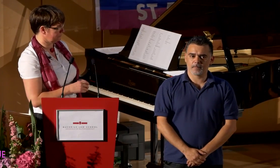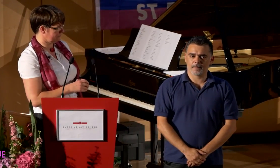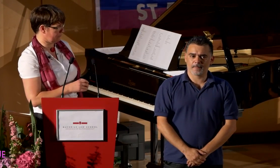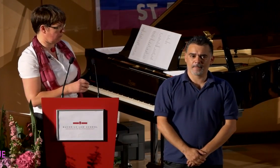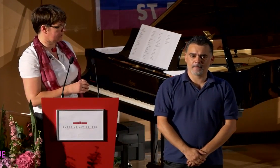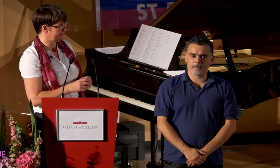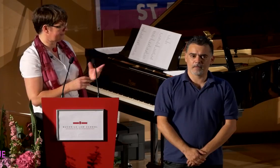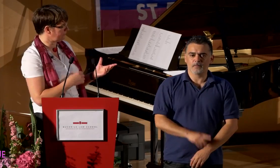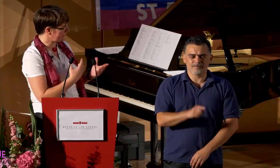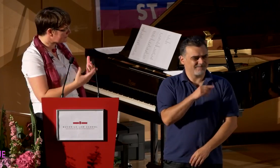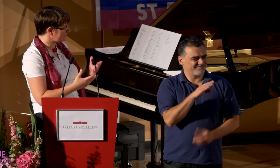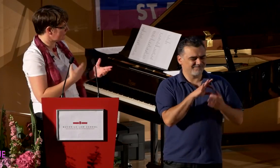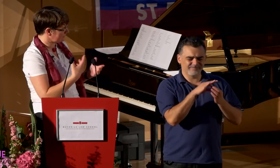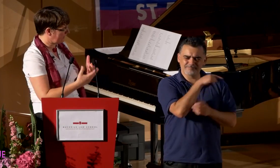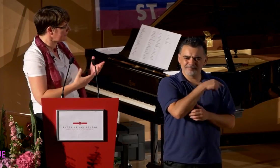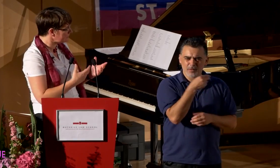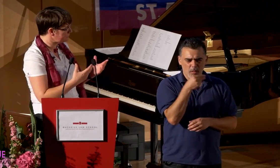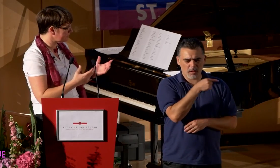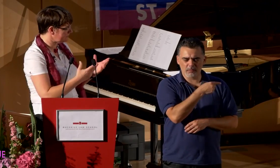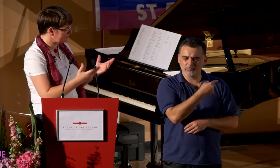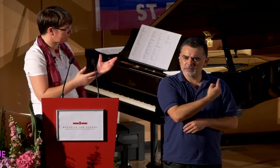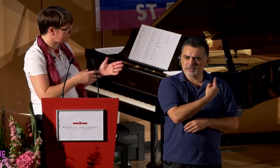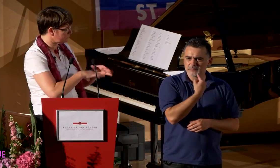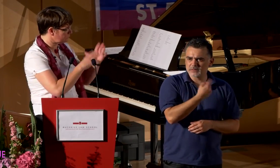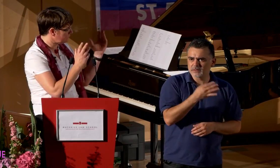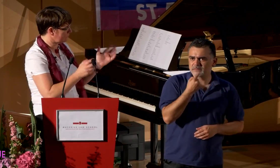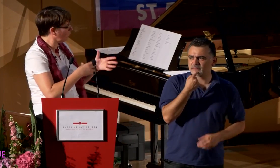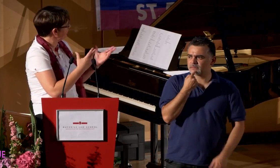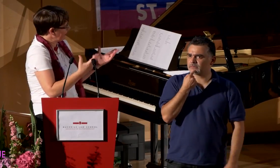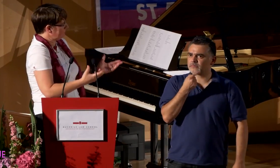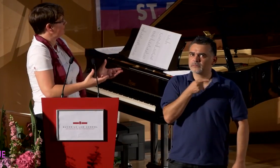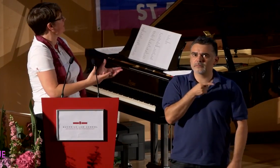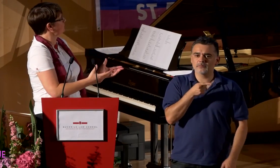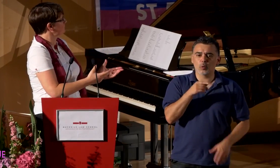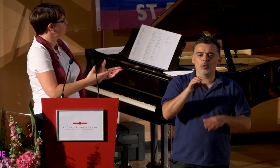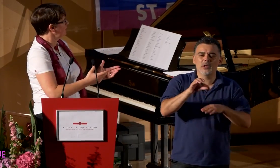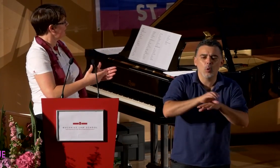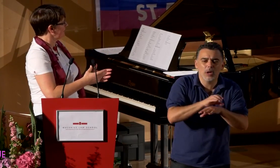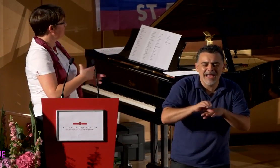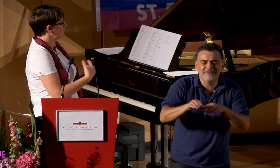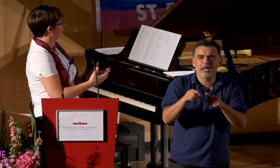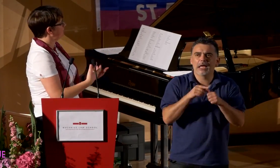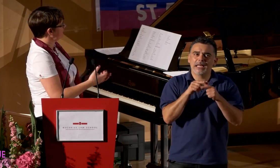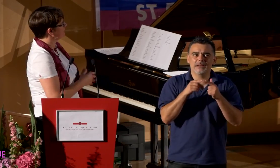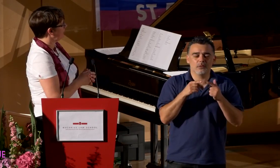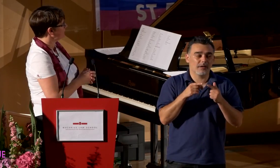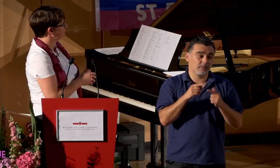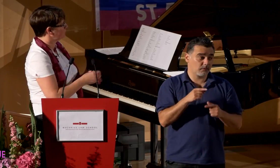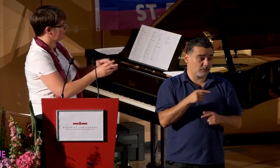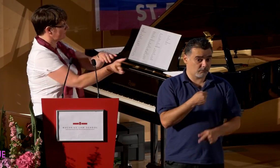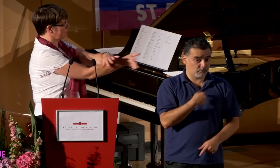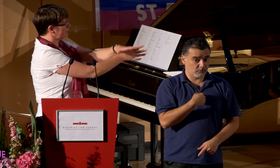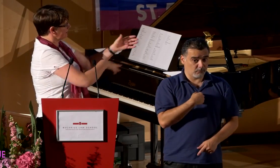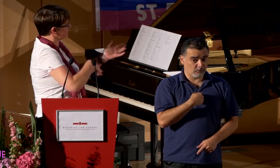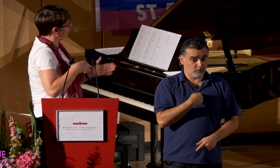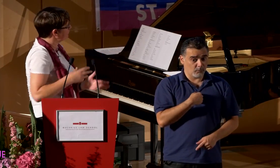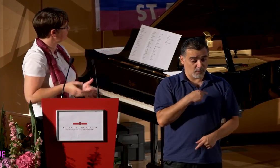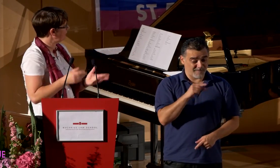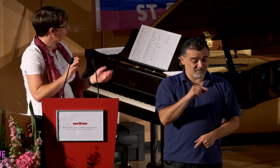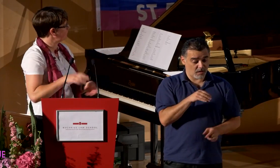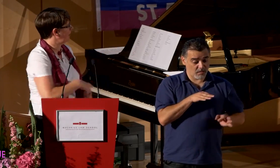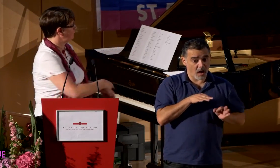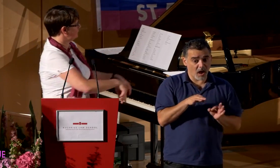noch zu Holger, du hattest das ja so angekündigt mit diesem so Choreografie und so. Ich wurde aber wenig eingeführt, also wie ich hier